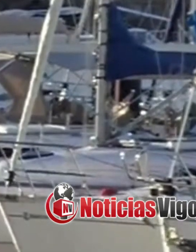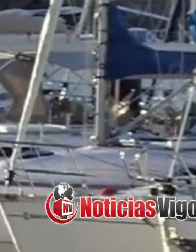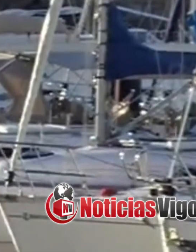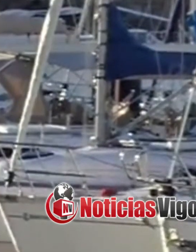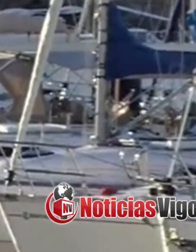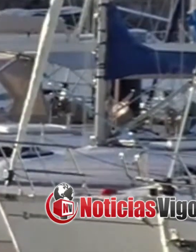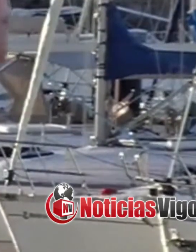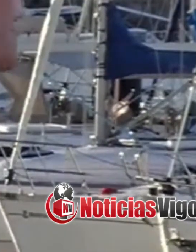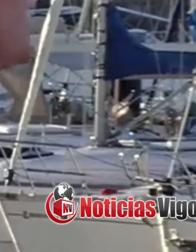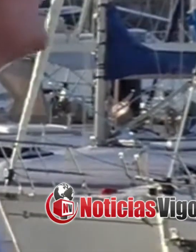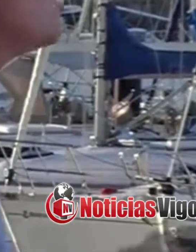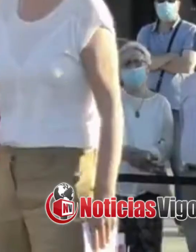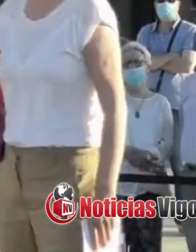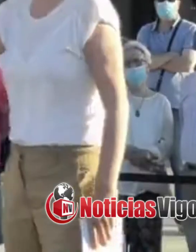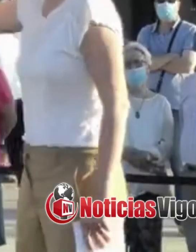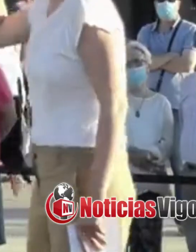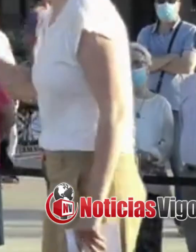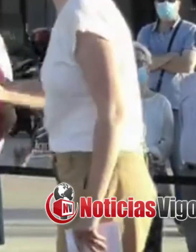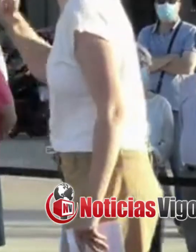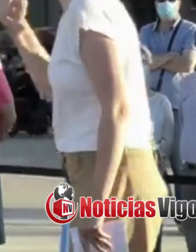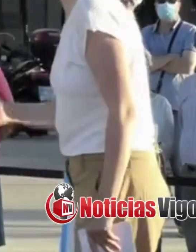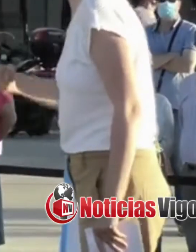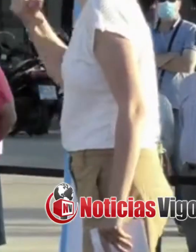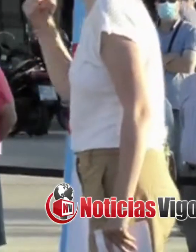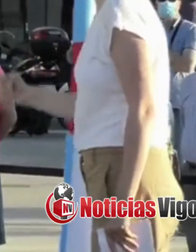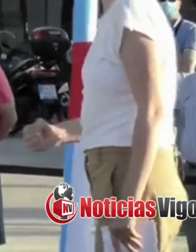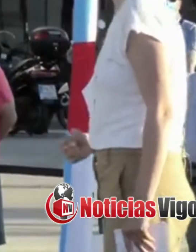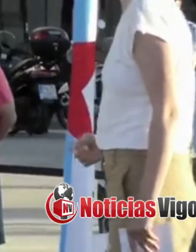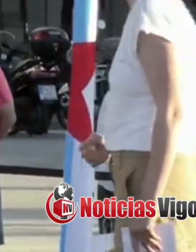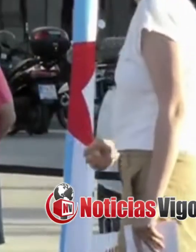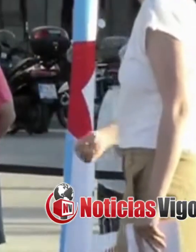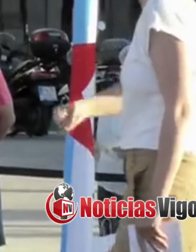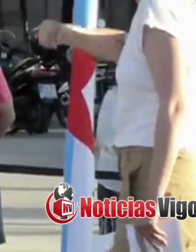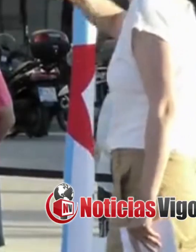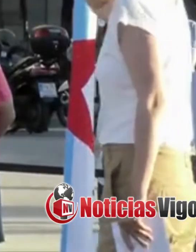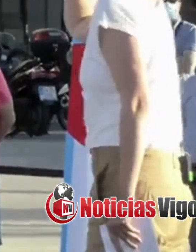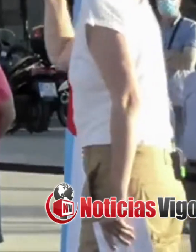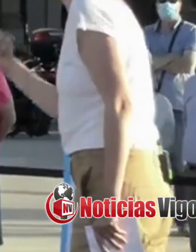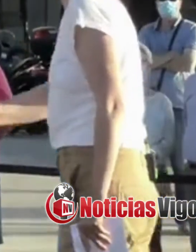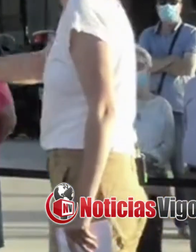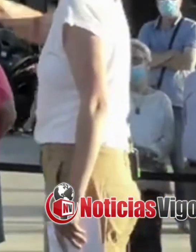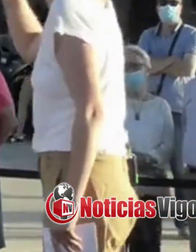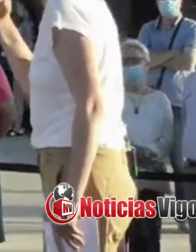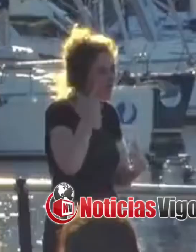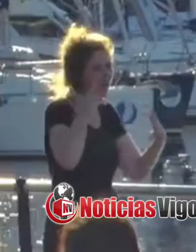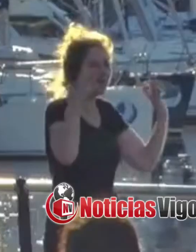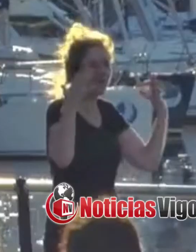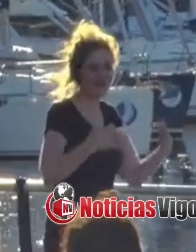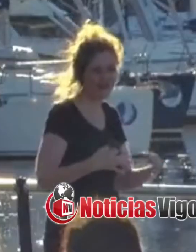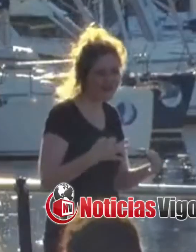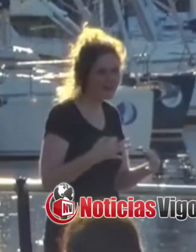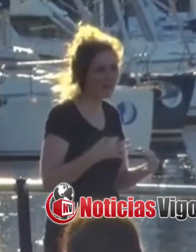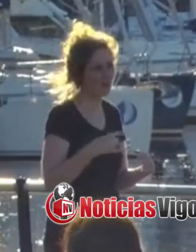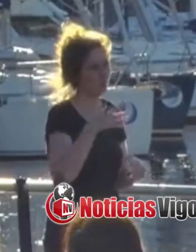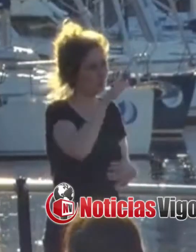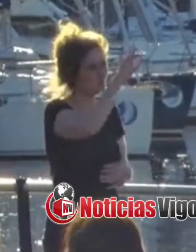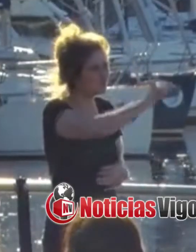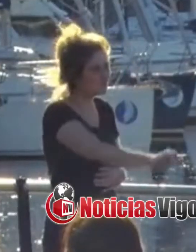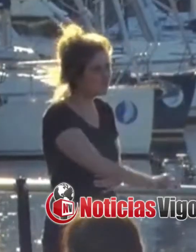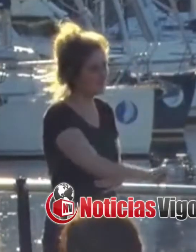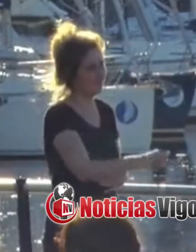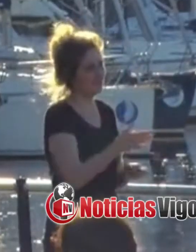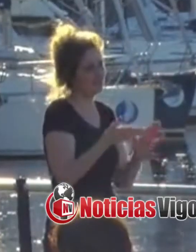que non é posible. E nos este 12 de xullo podemos facer realidade un sí,